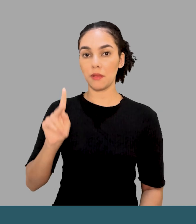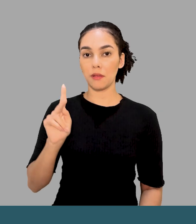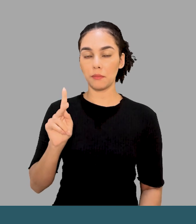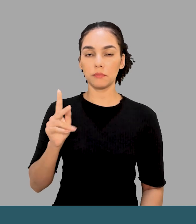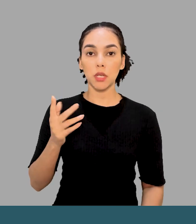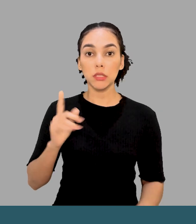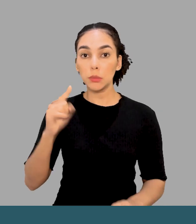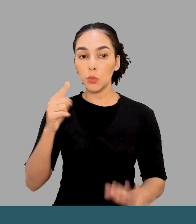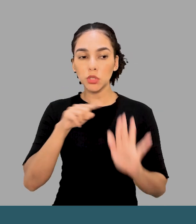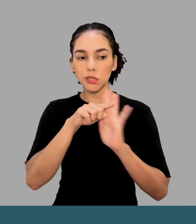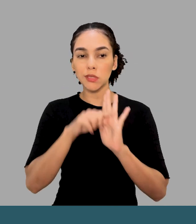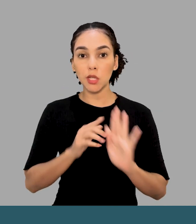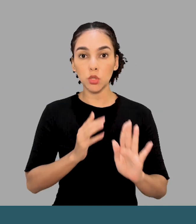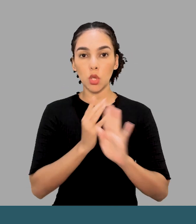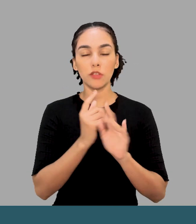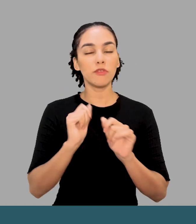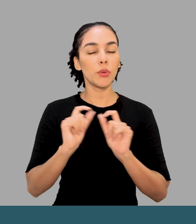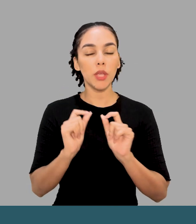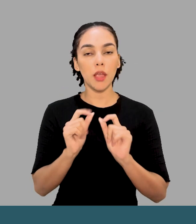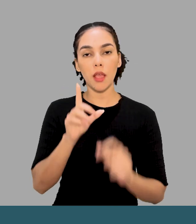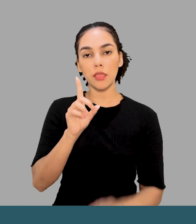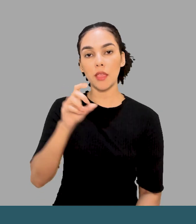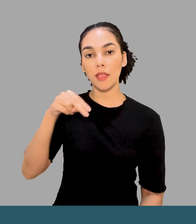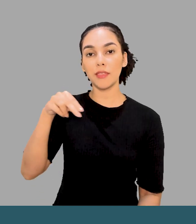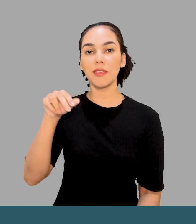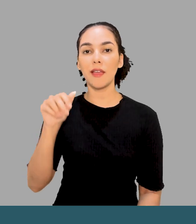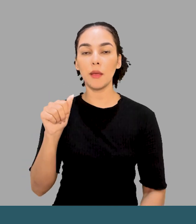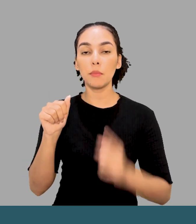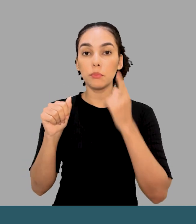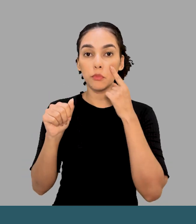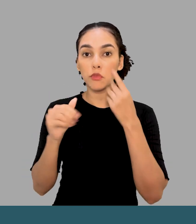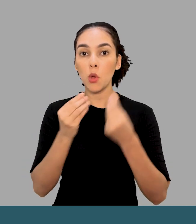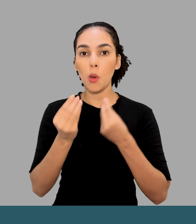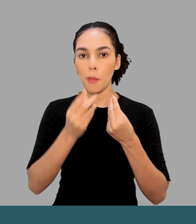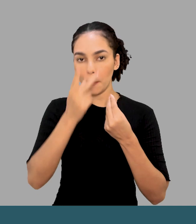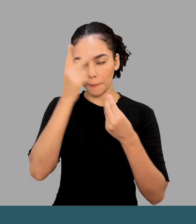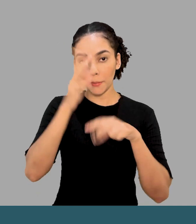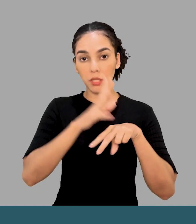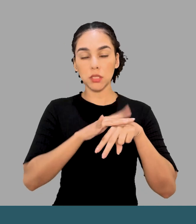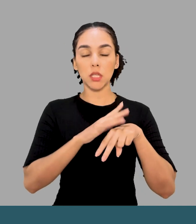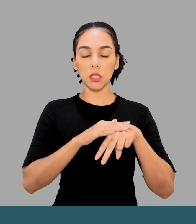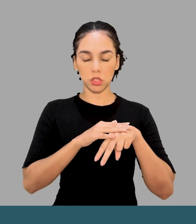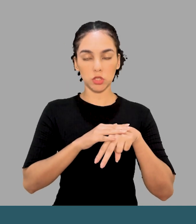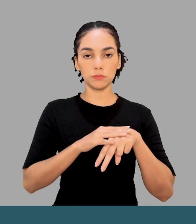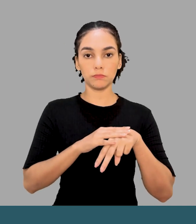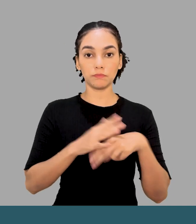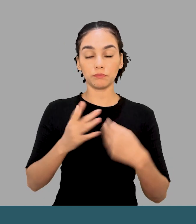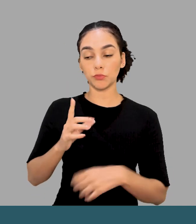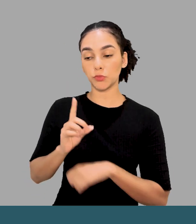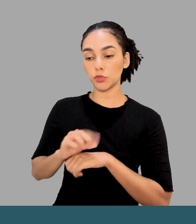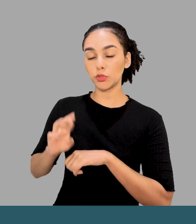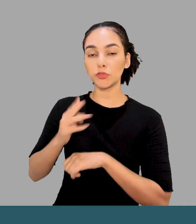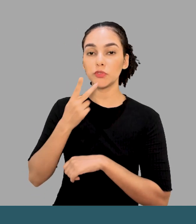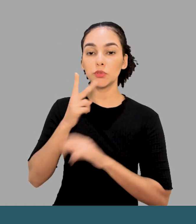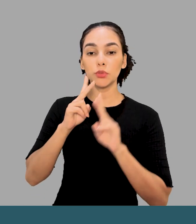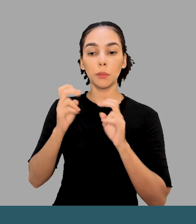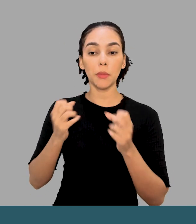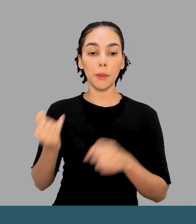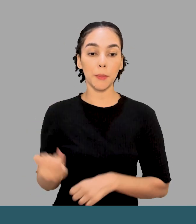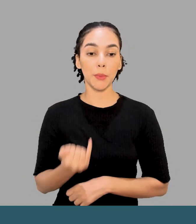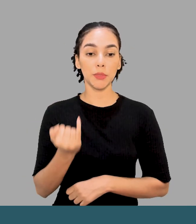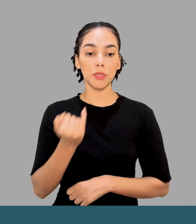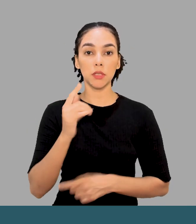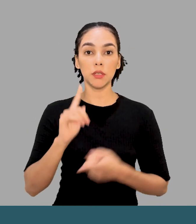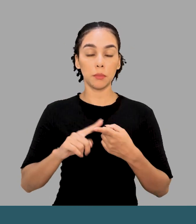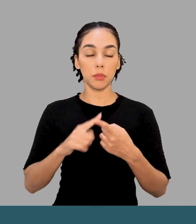ao diagnóstico é o exame de DNA, para confirmar qual a condição do paciente. O Dr. Acari nos contou sobre a importância também